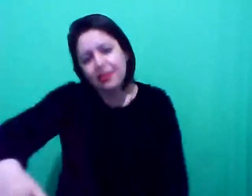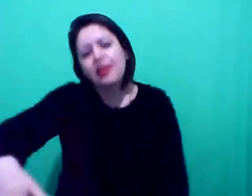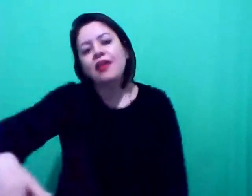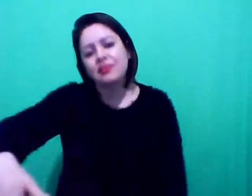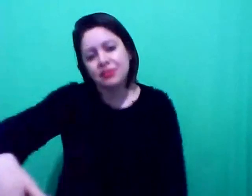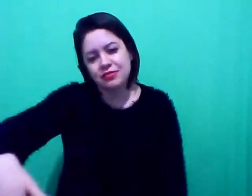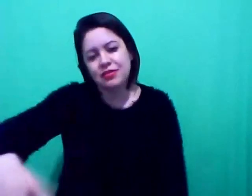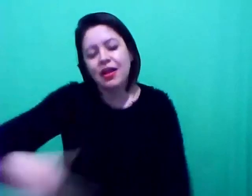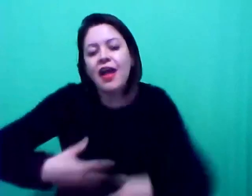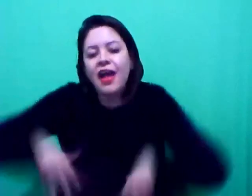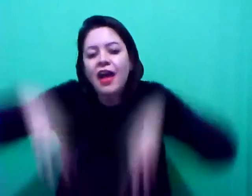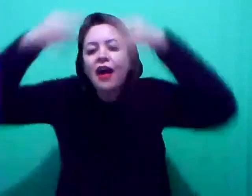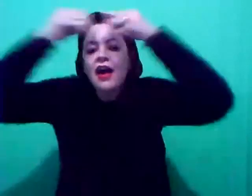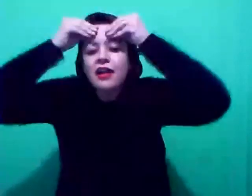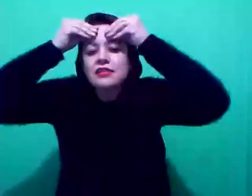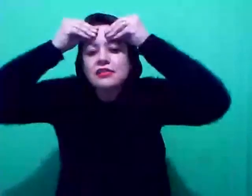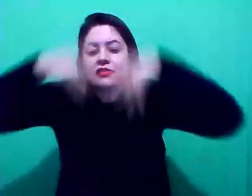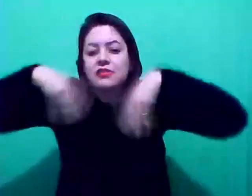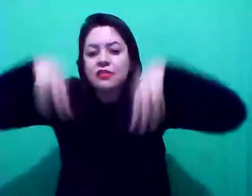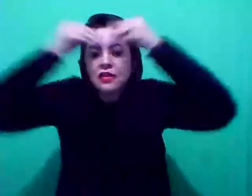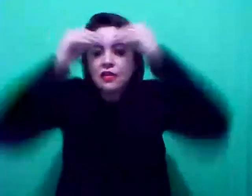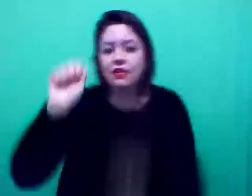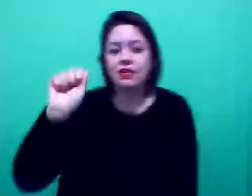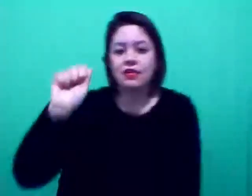Imagina o quanto de atraso ela teve nessa linguística.